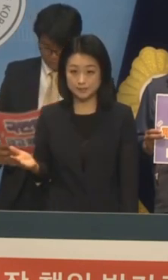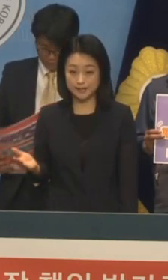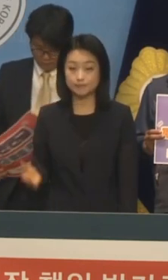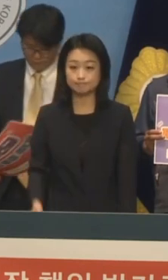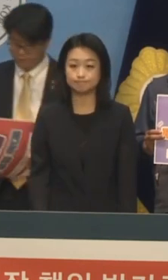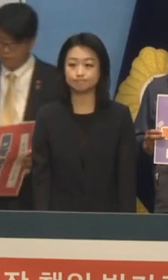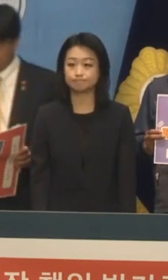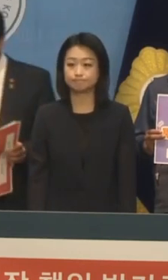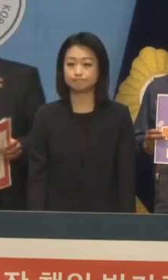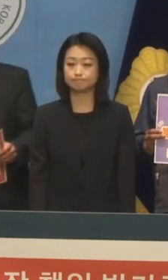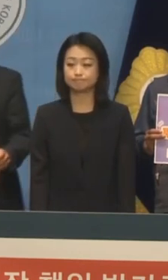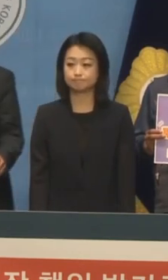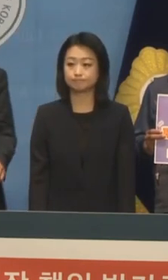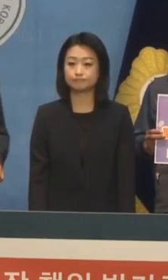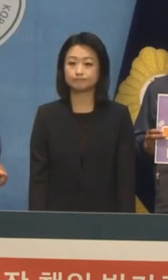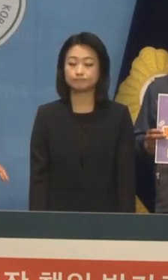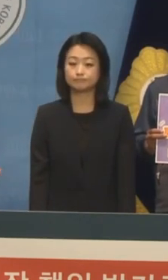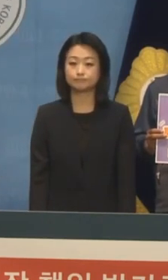하겠습니다.